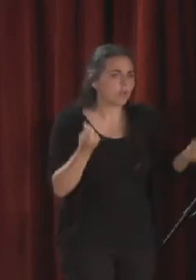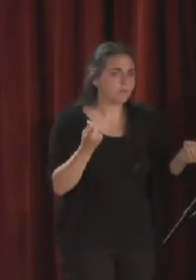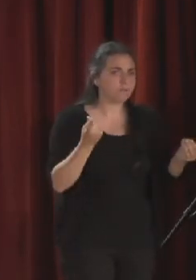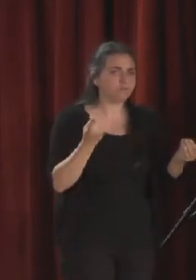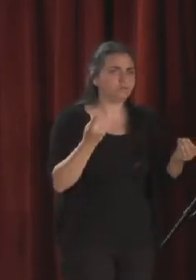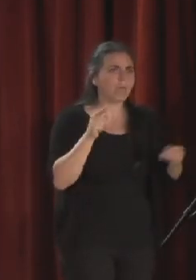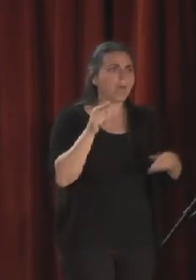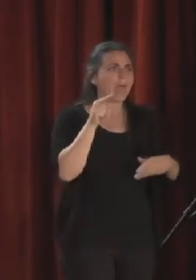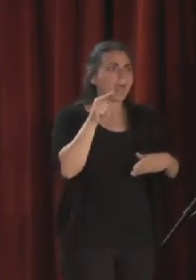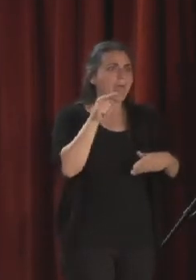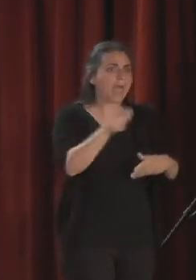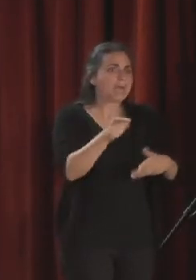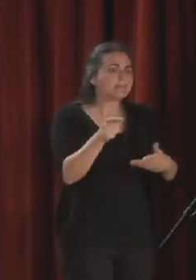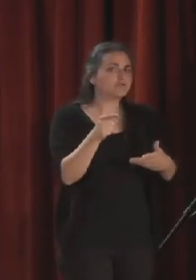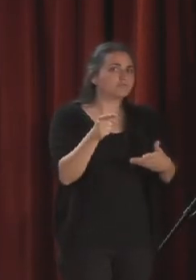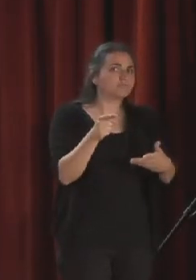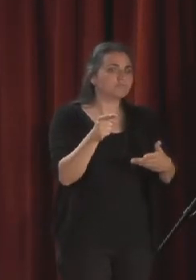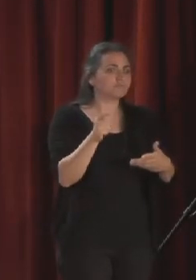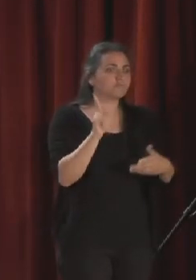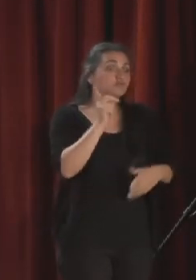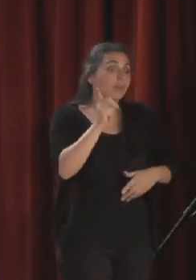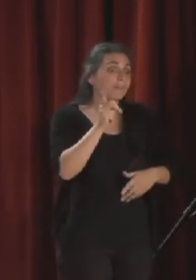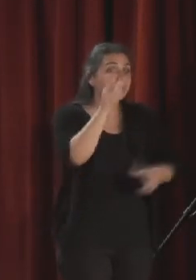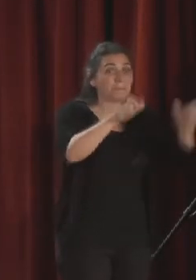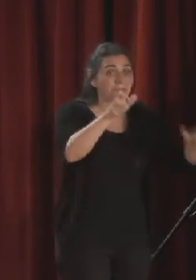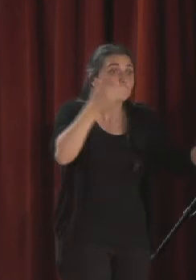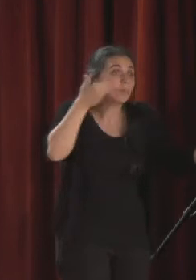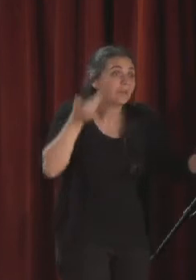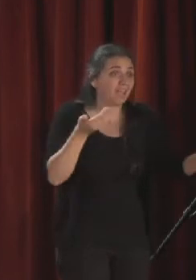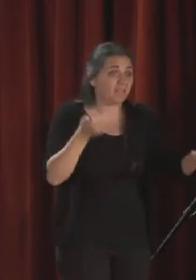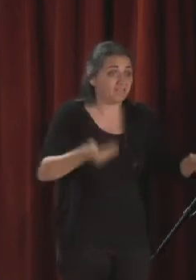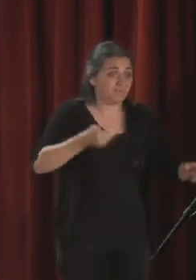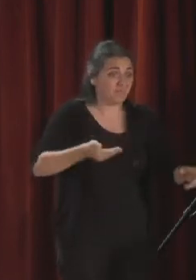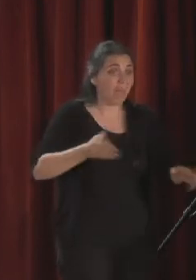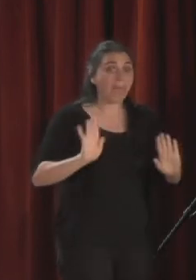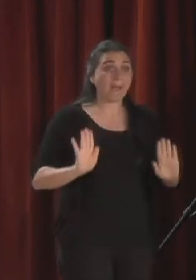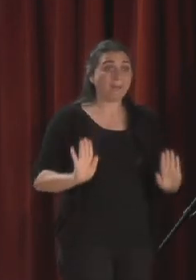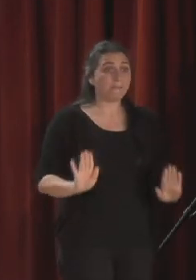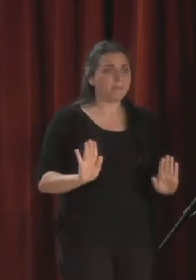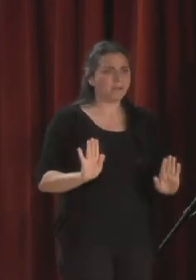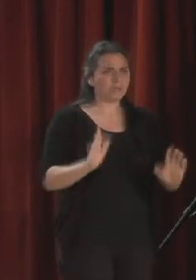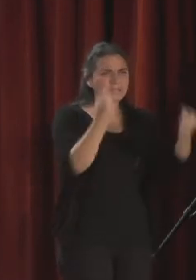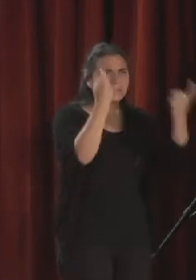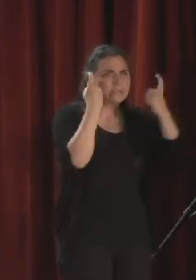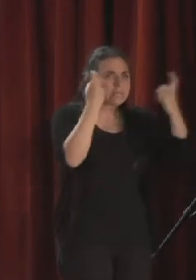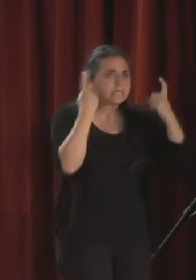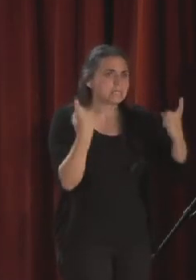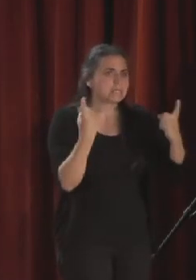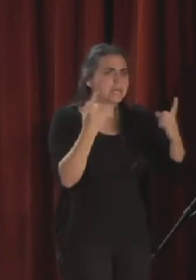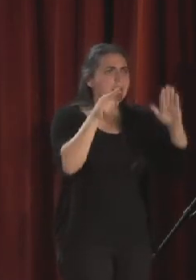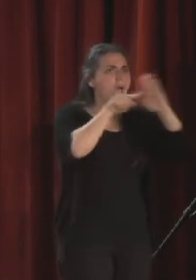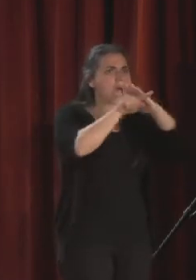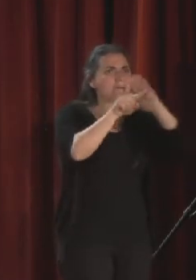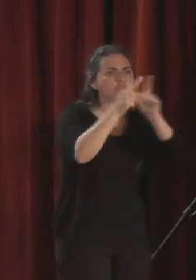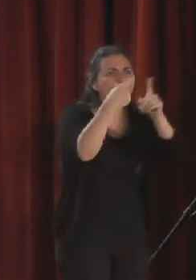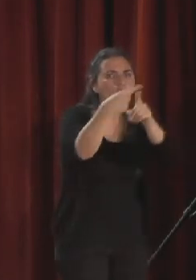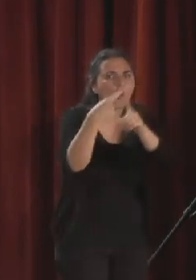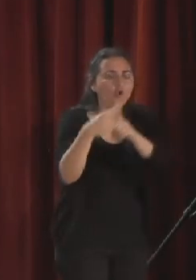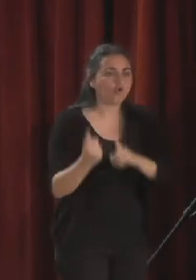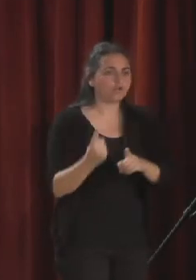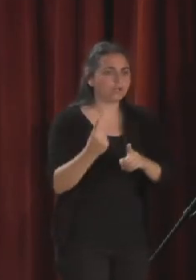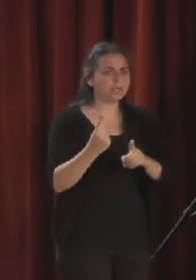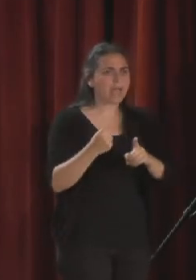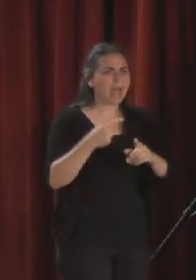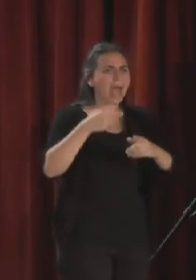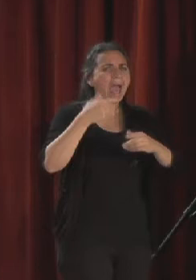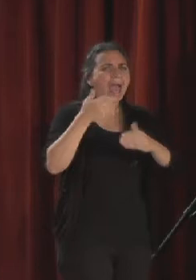está solo reservado para uns poucos privilexiados, pero non nos van a ensinar a como se xestionan as cousas. Xestionamos todos os